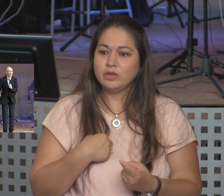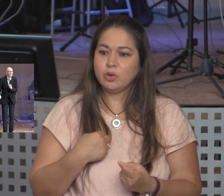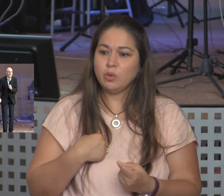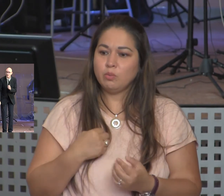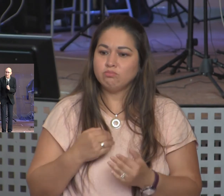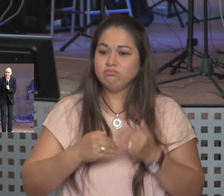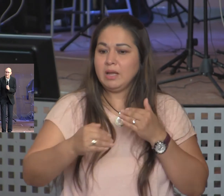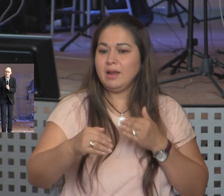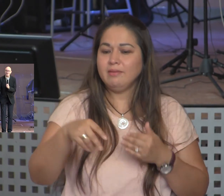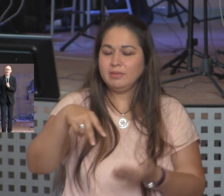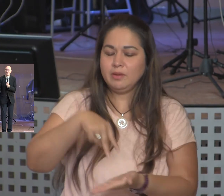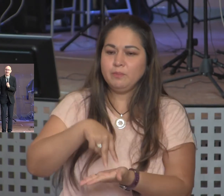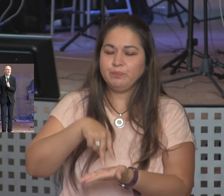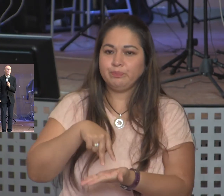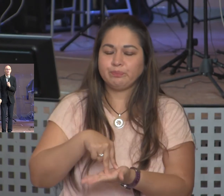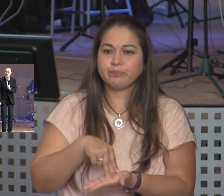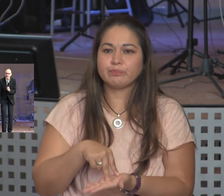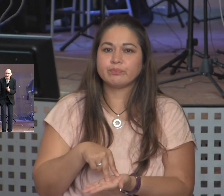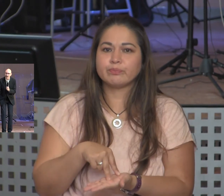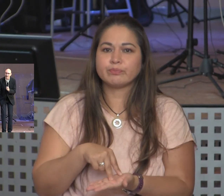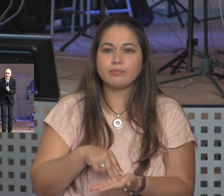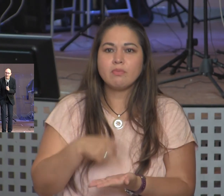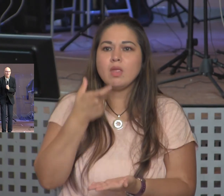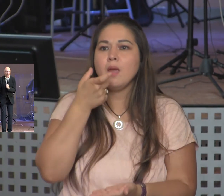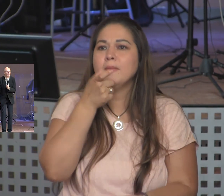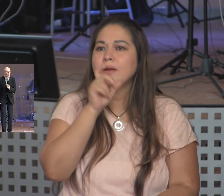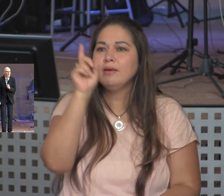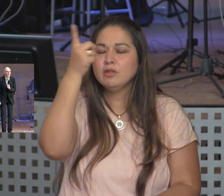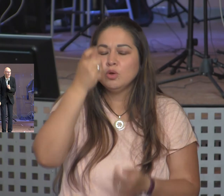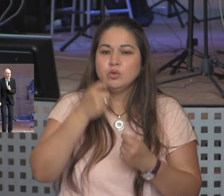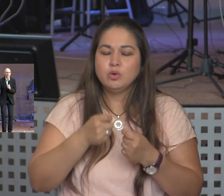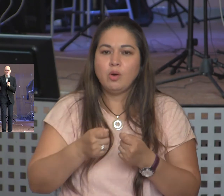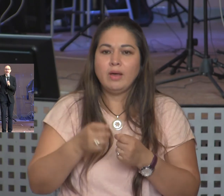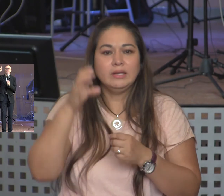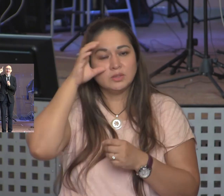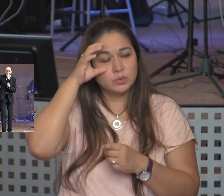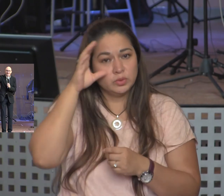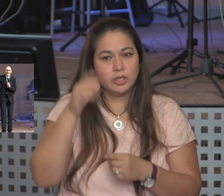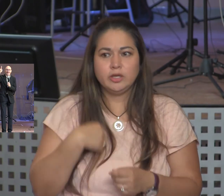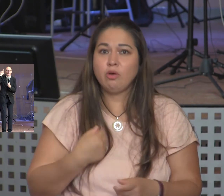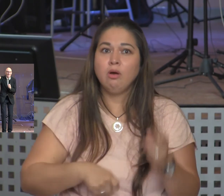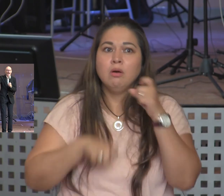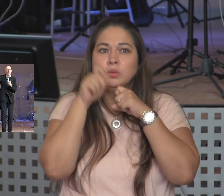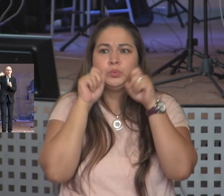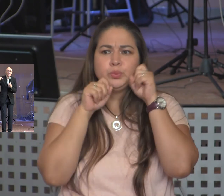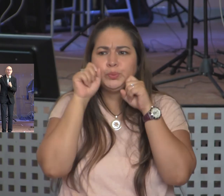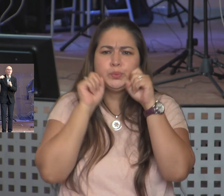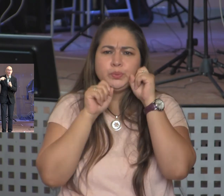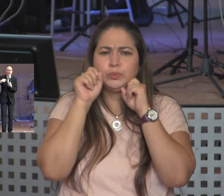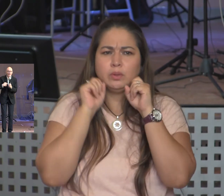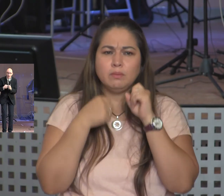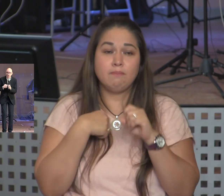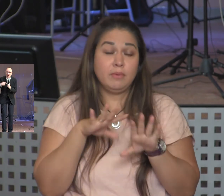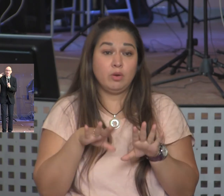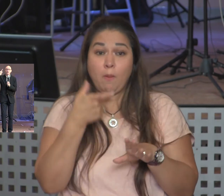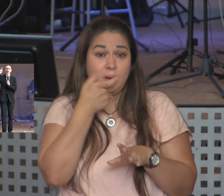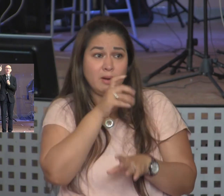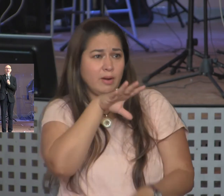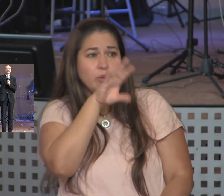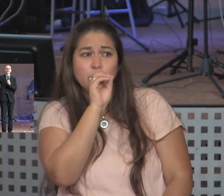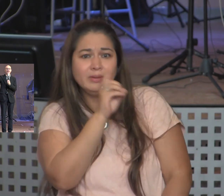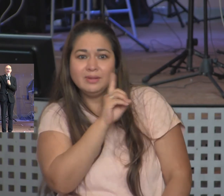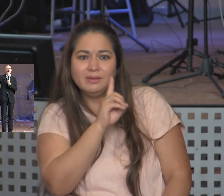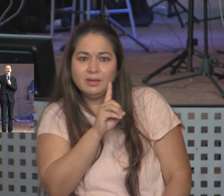como un niño pequeño sin saber ni por qué lloraba. ¿Sabes por qué? Porque la palabra que había oído mi corazón, no